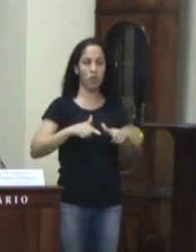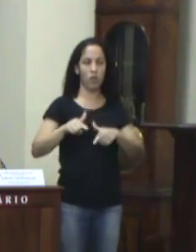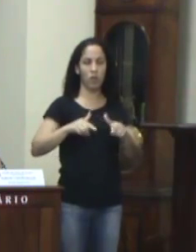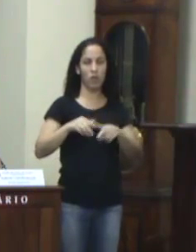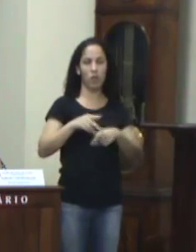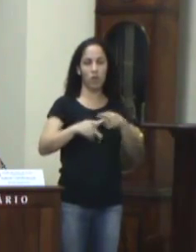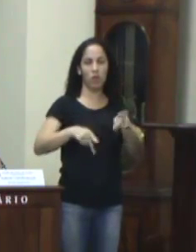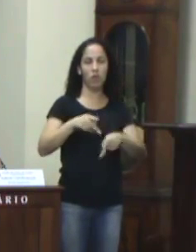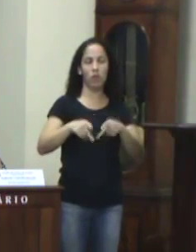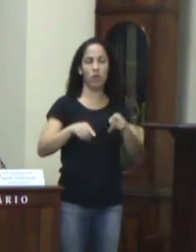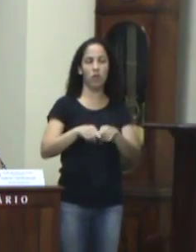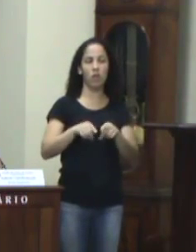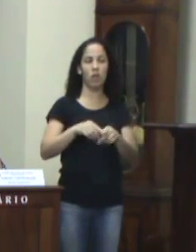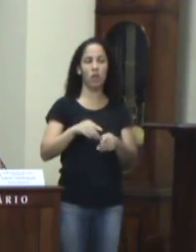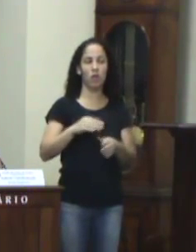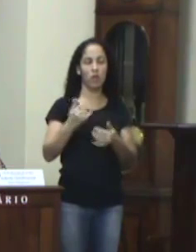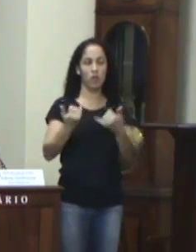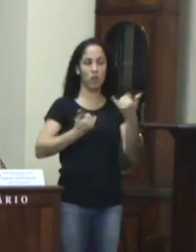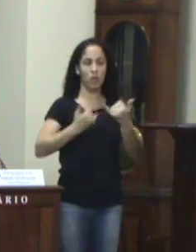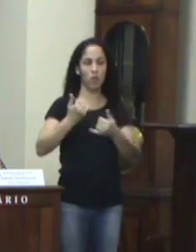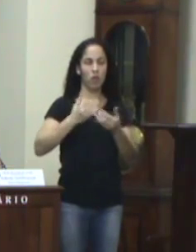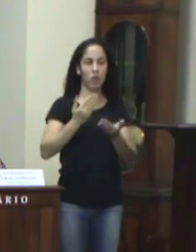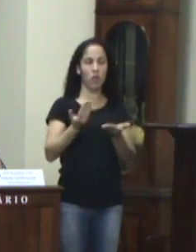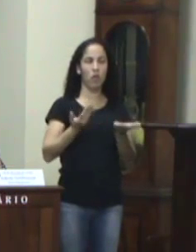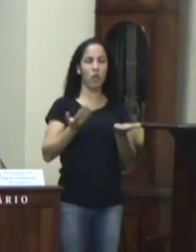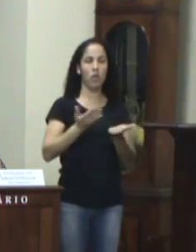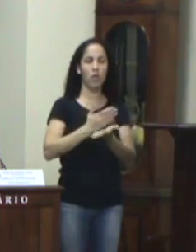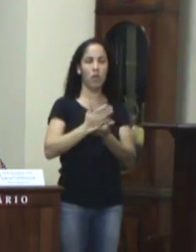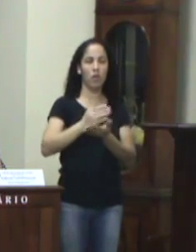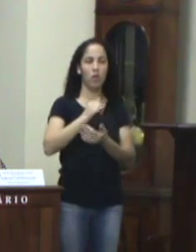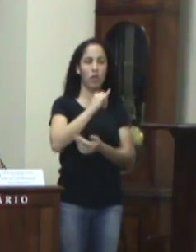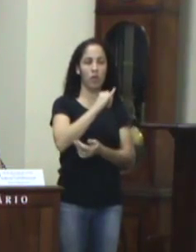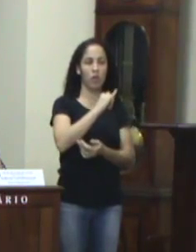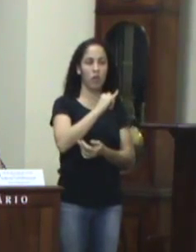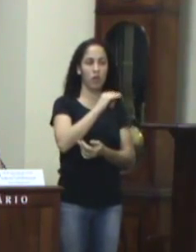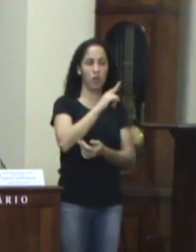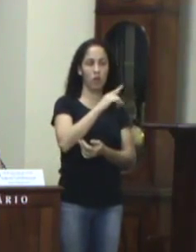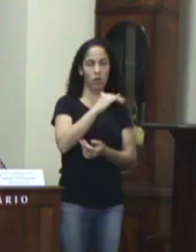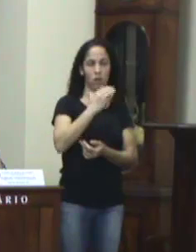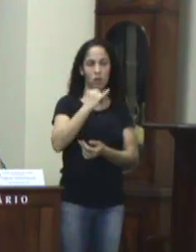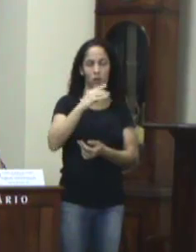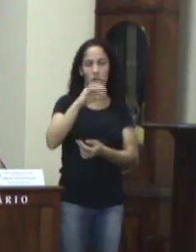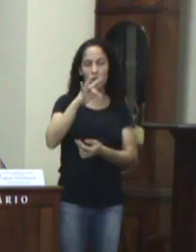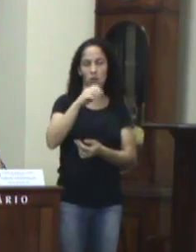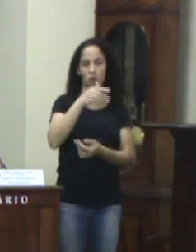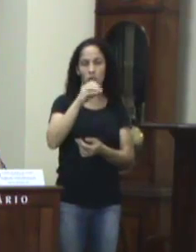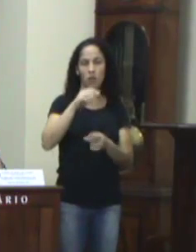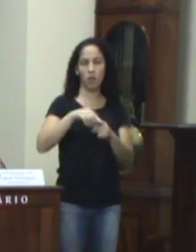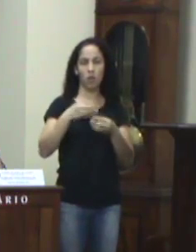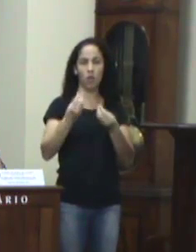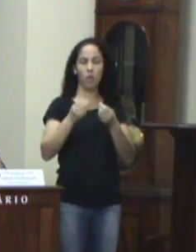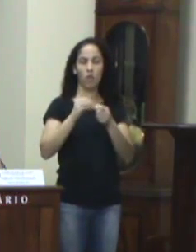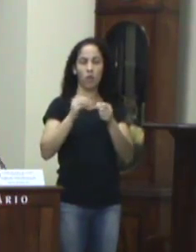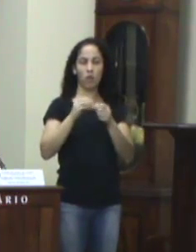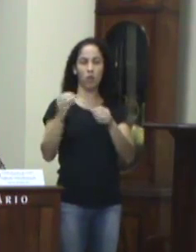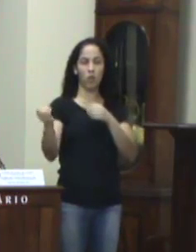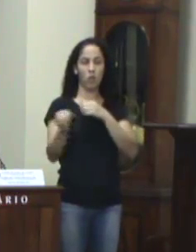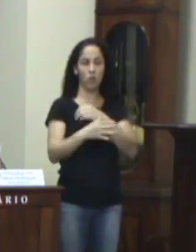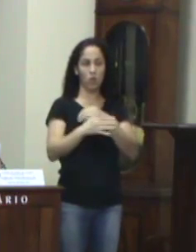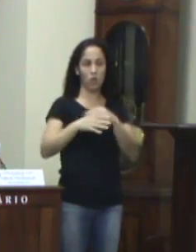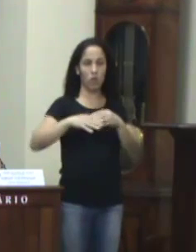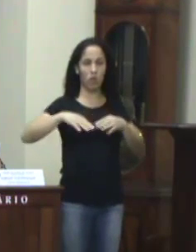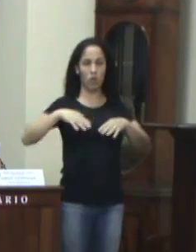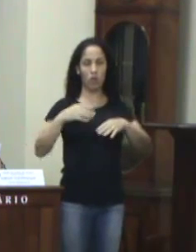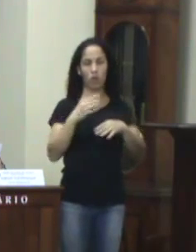Públicos as informações pertinentes à implantação da licitação que tratará um novo sistema de transporte coletivo de nossa